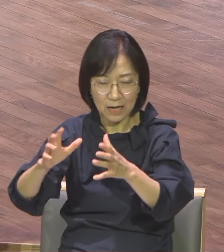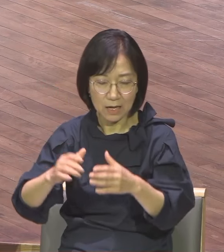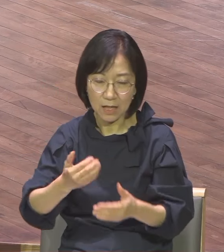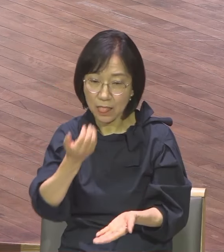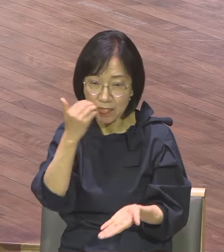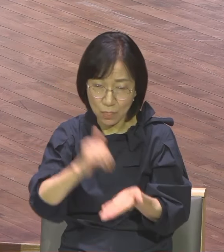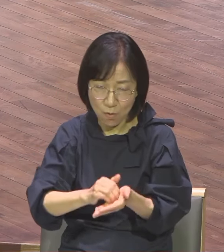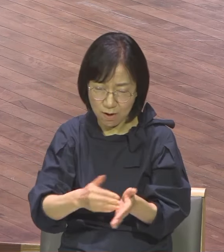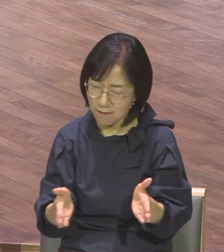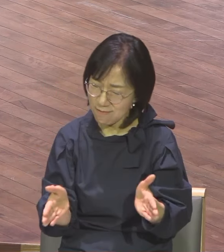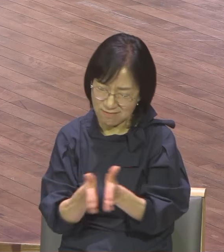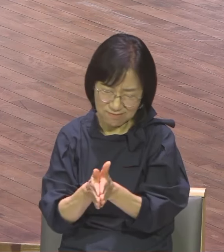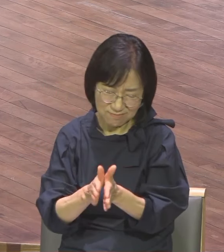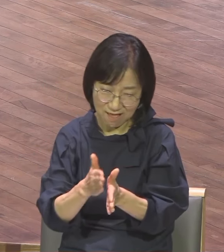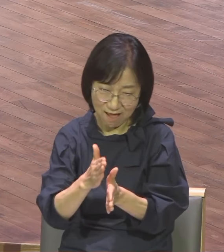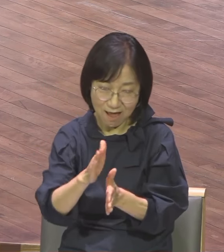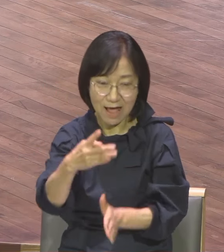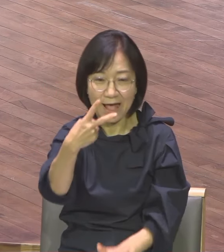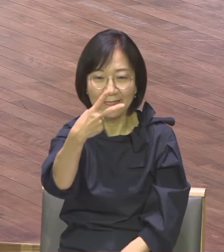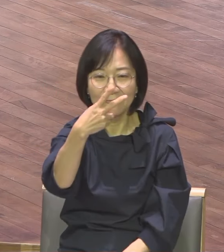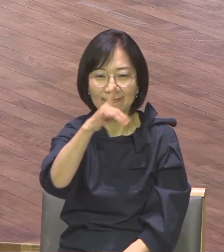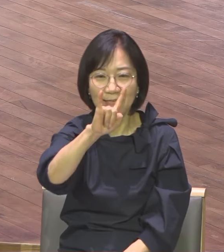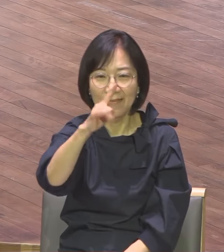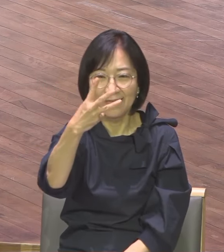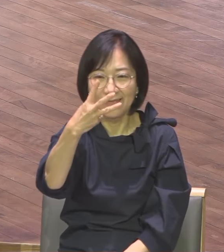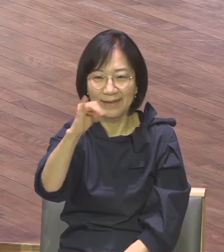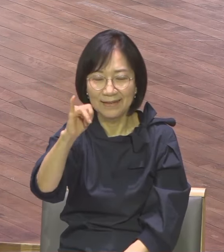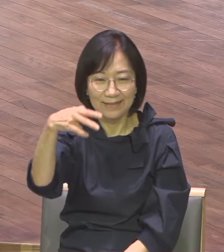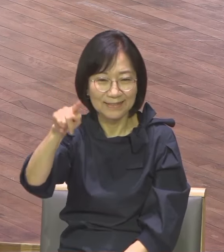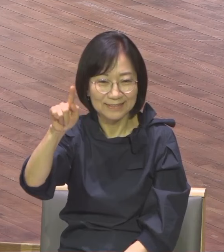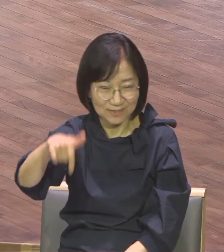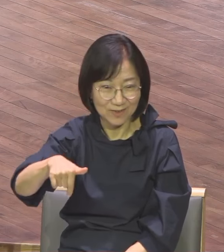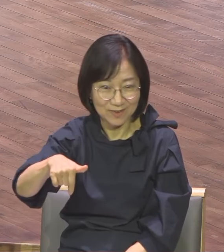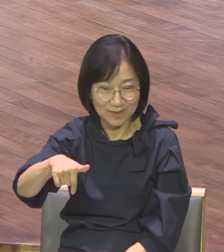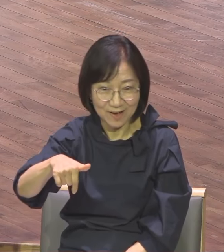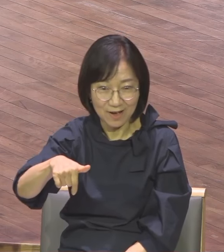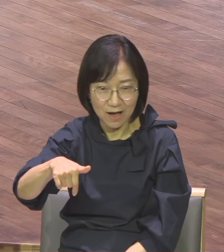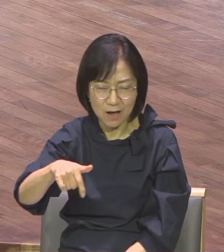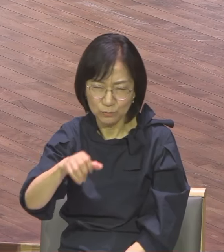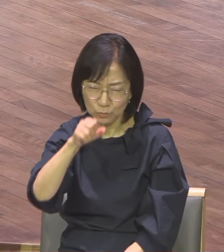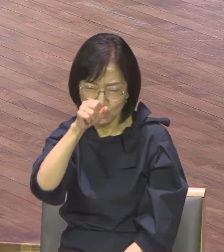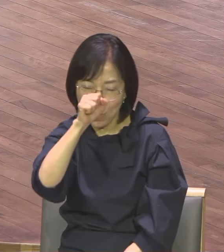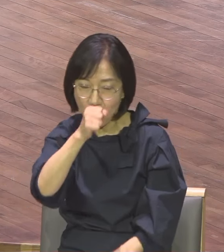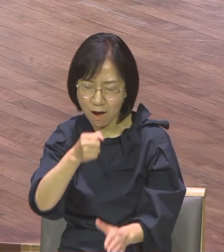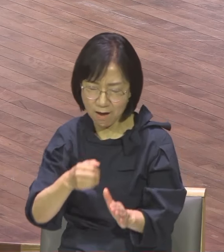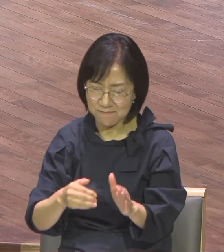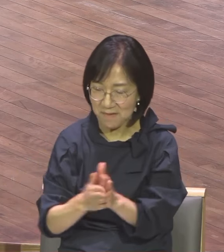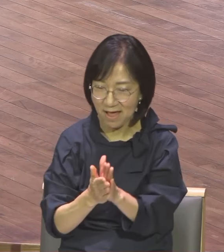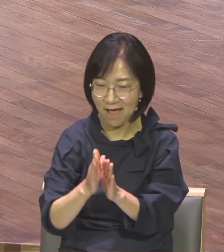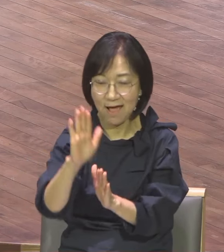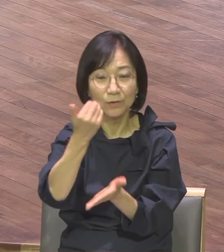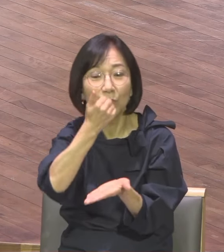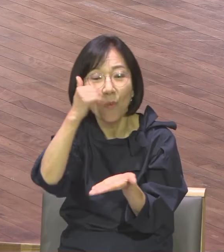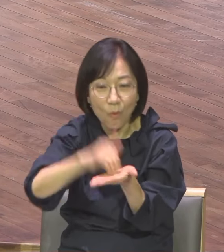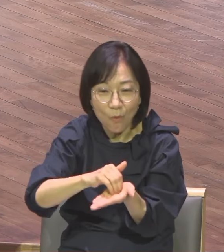세계 대리석은 다 이 대리석 가져오는 거예요. 전 세계 대리 제일 좋은 질 좋은 대리석 그러니까 어마어마한